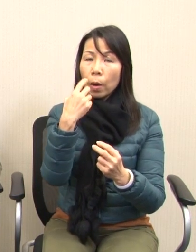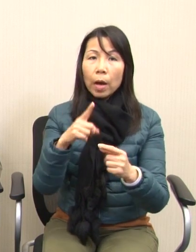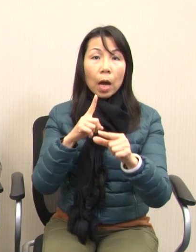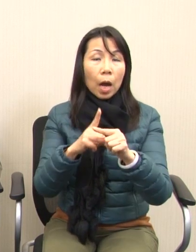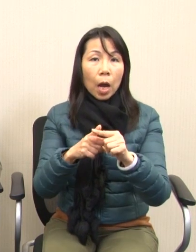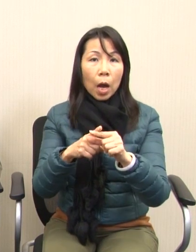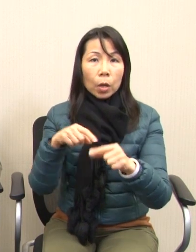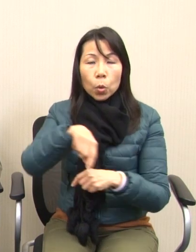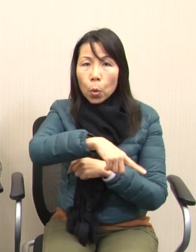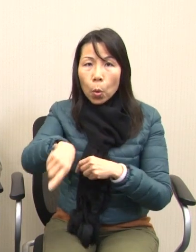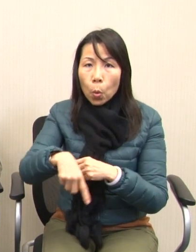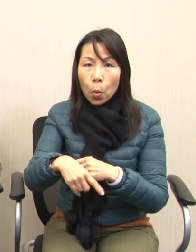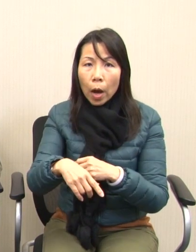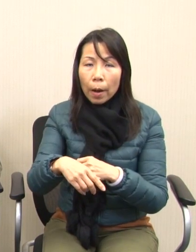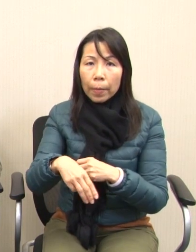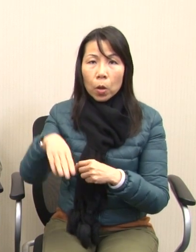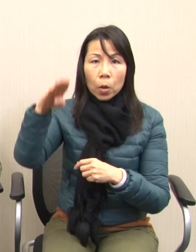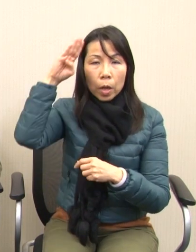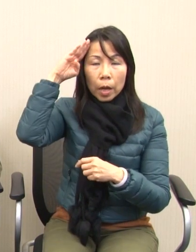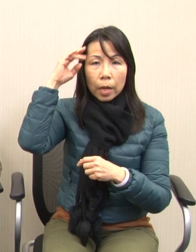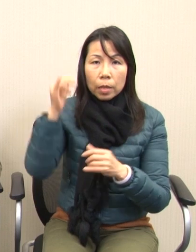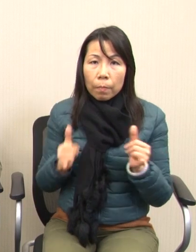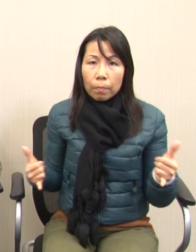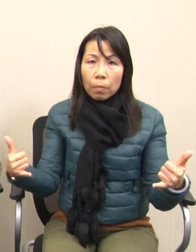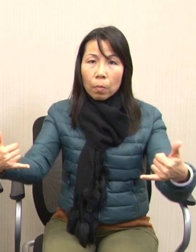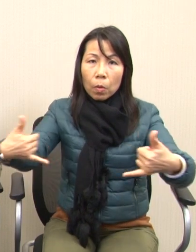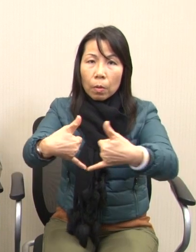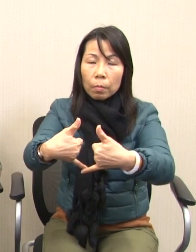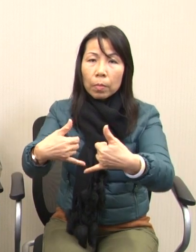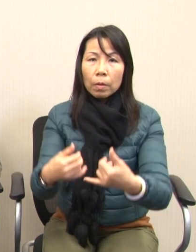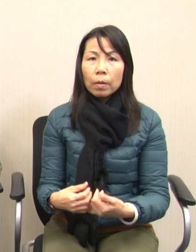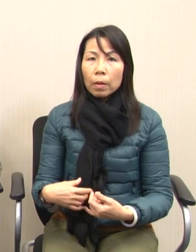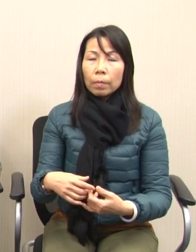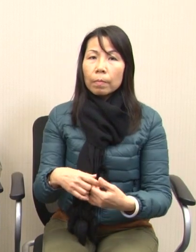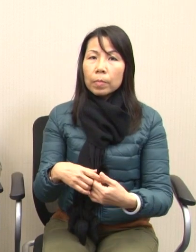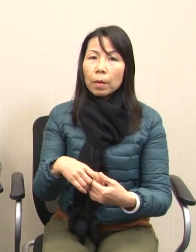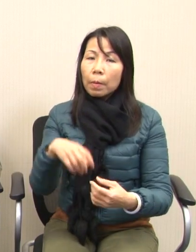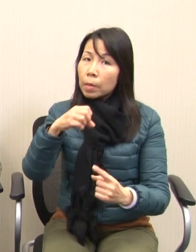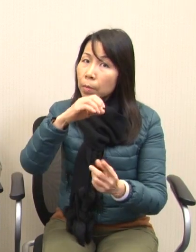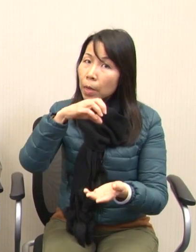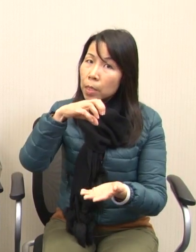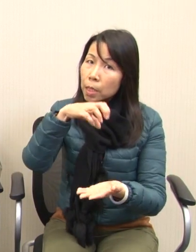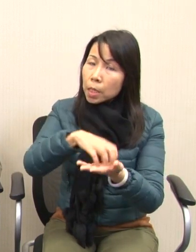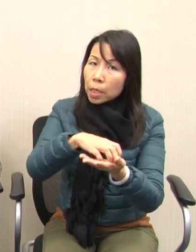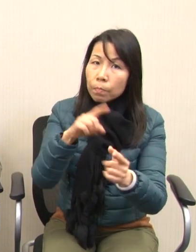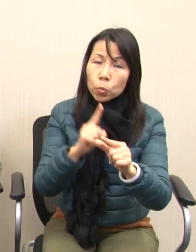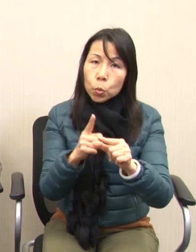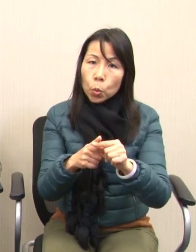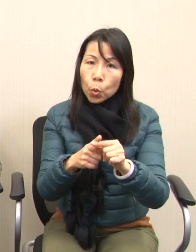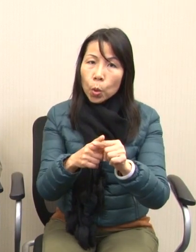警察圍住之後，他說的所謂即佔中的概念，大部分人都是受這個感